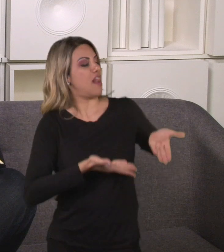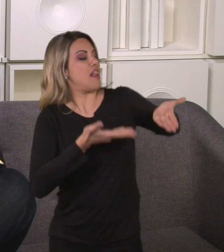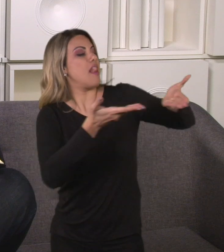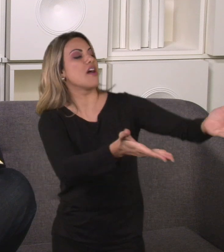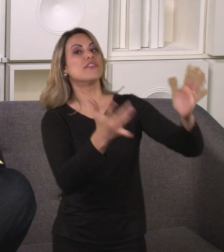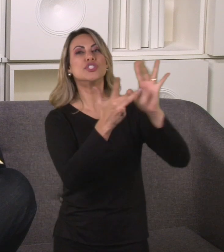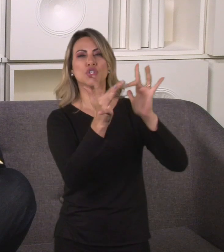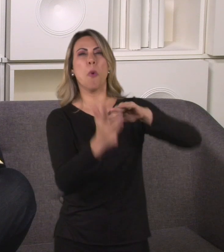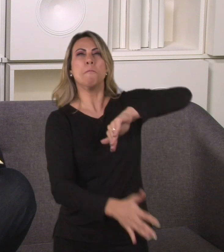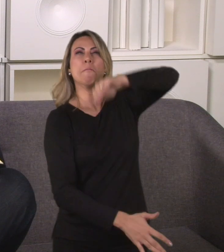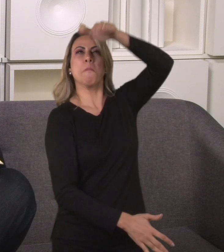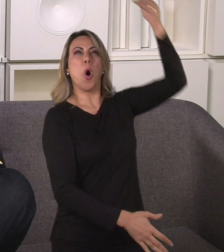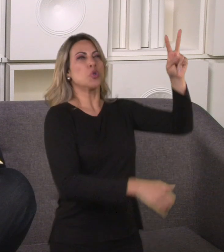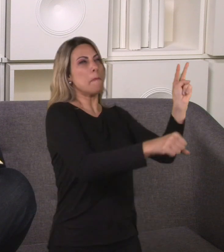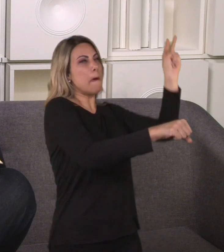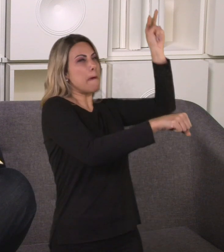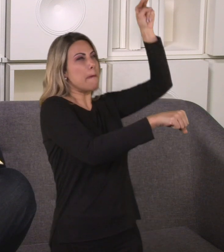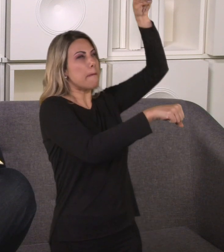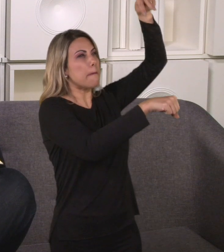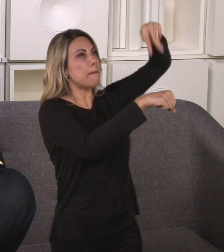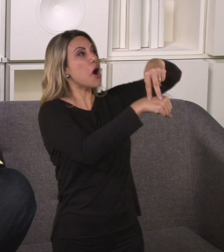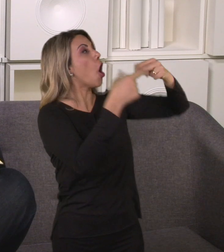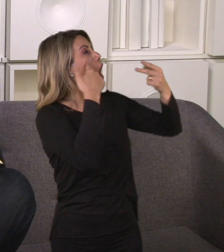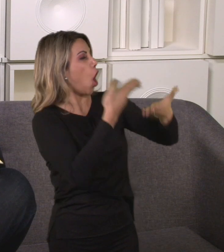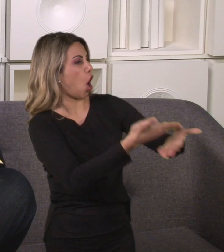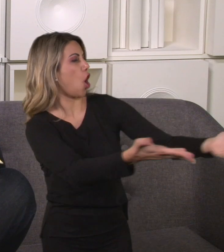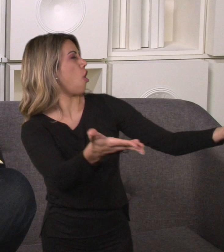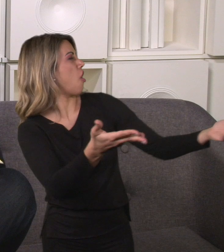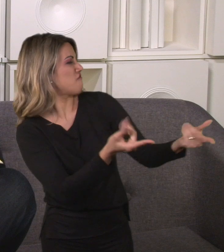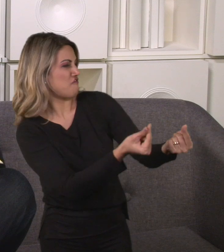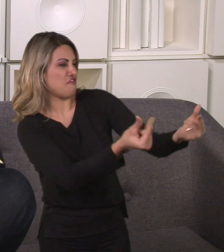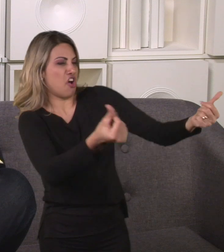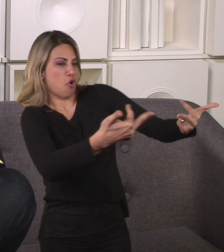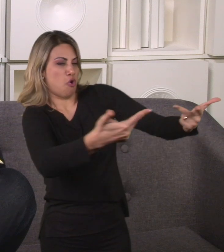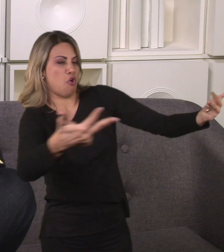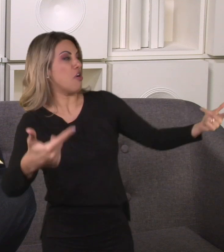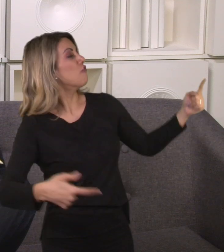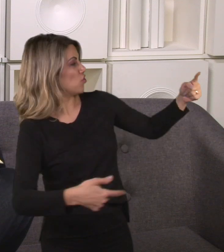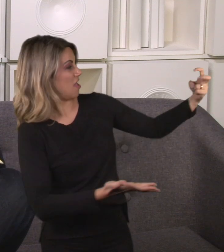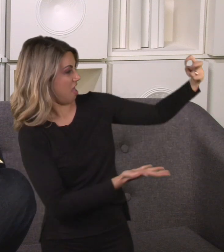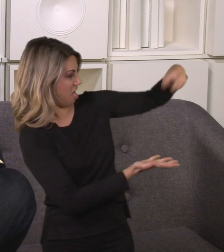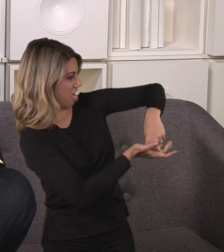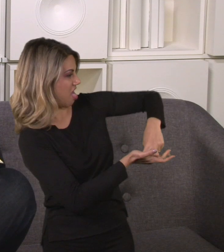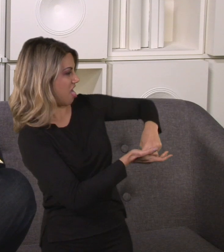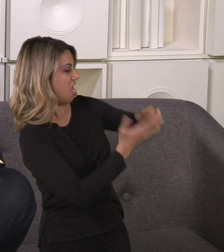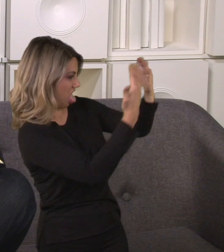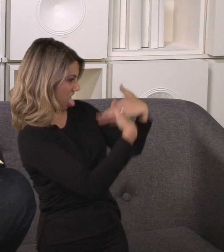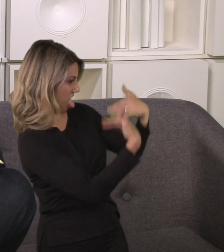mundo e o seu esplendor, e lhe disse: Tudo isto te darei se te prostrares e me